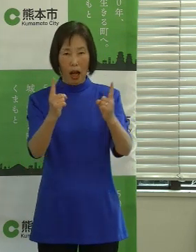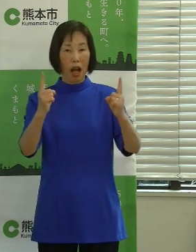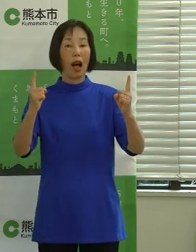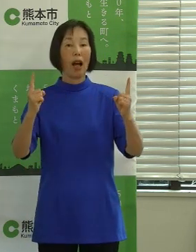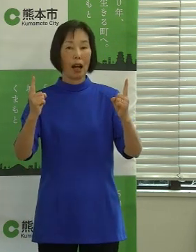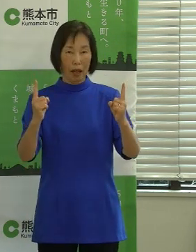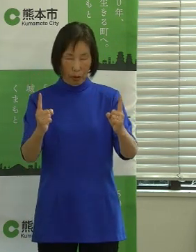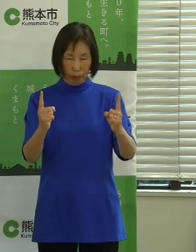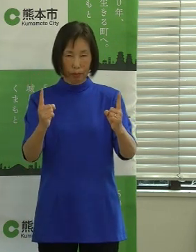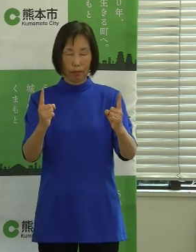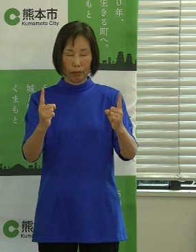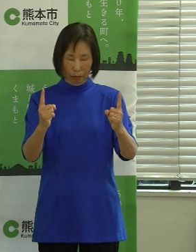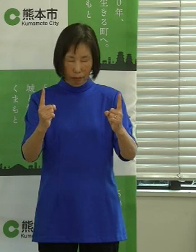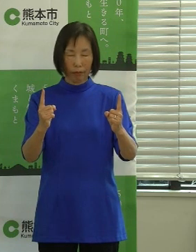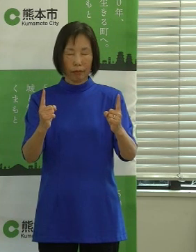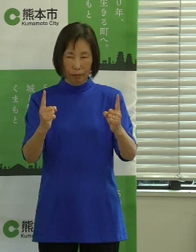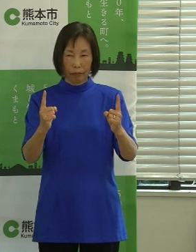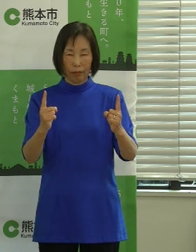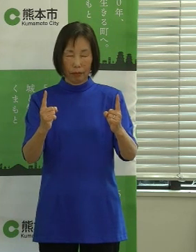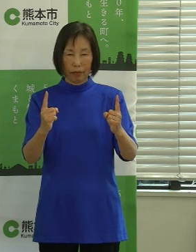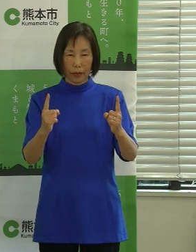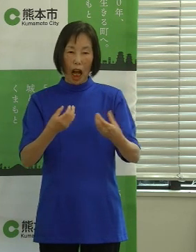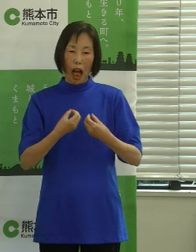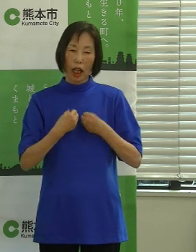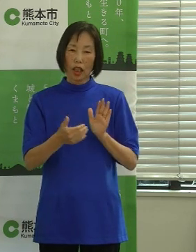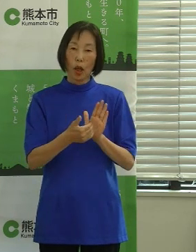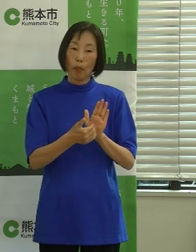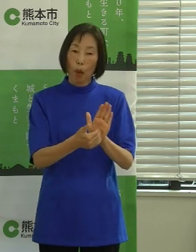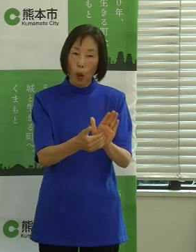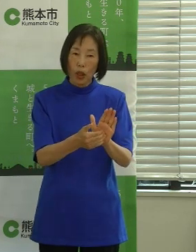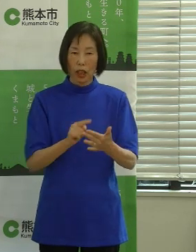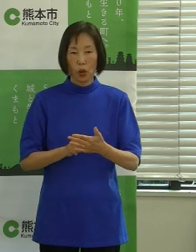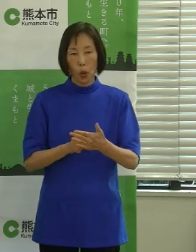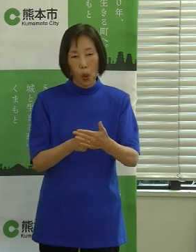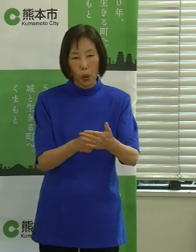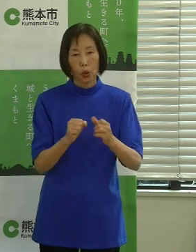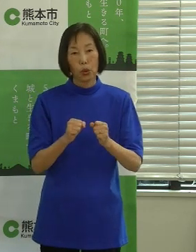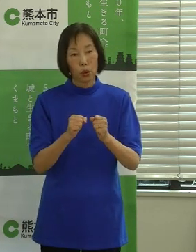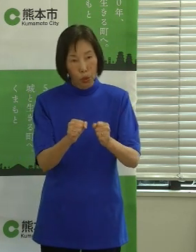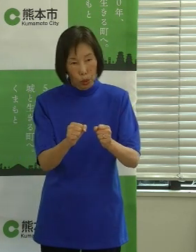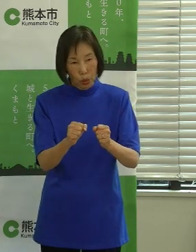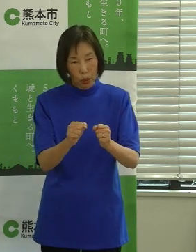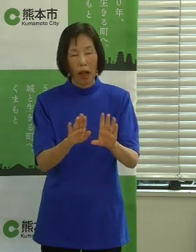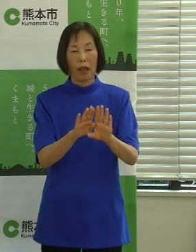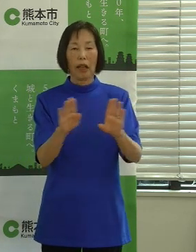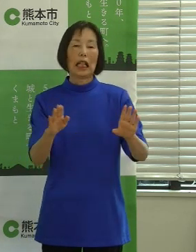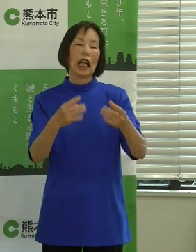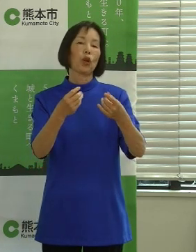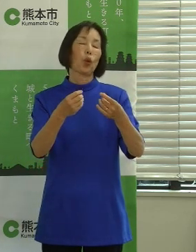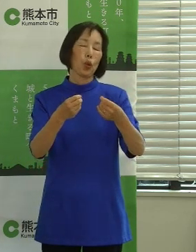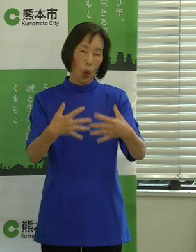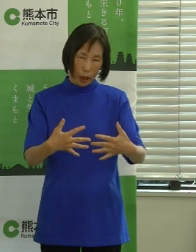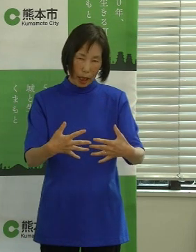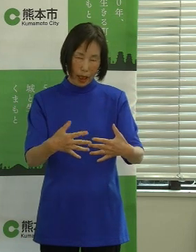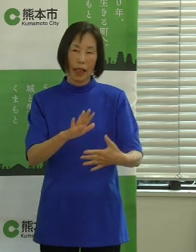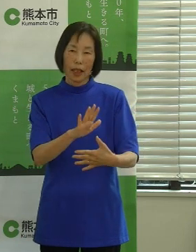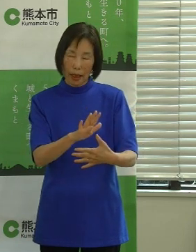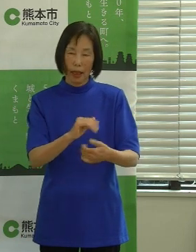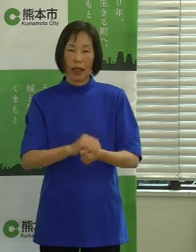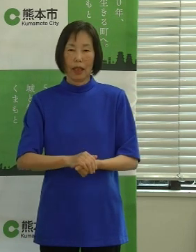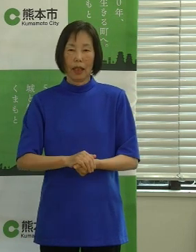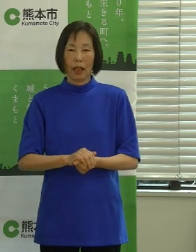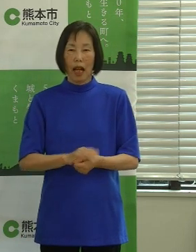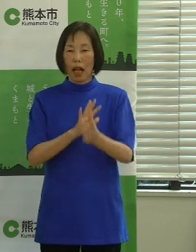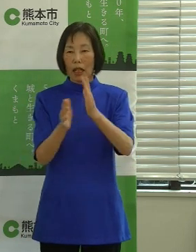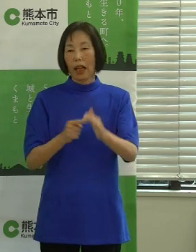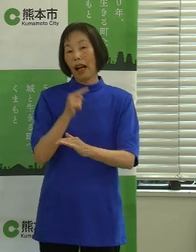離を十分に確保するなど感染防止に努めることを開催の条件としますとともにですね、県